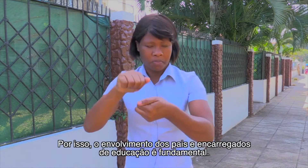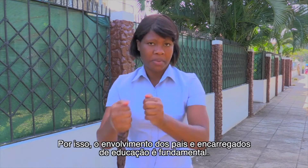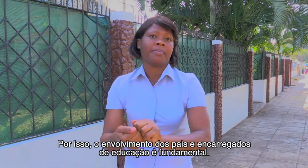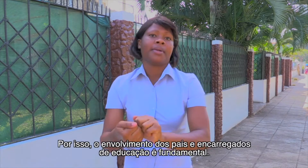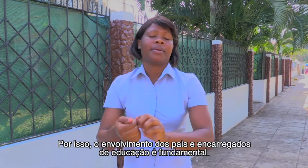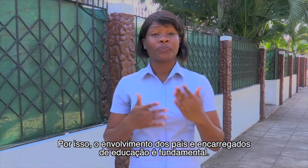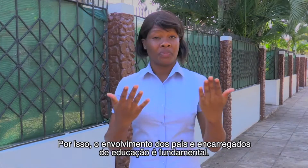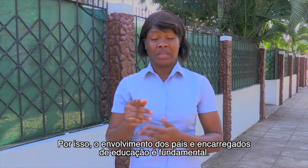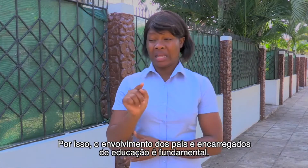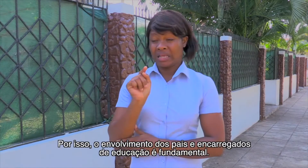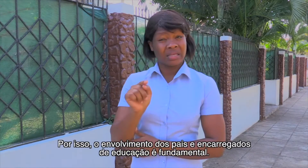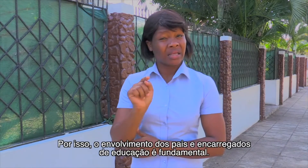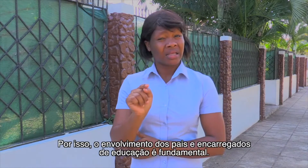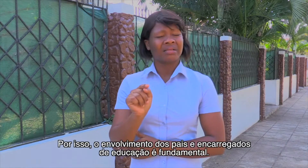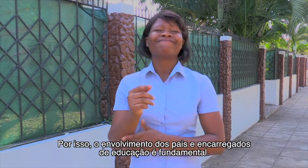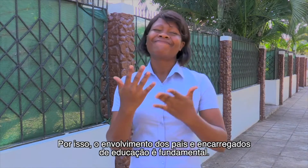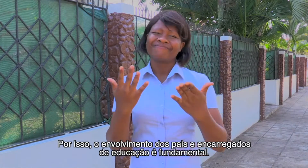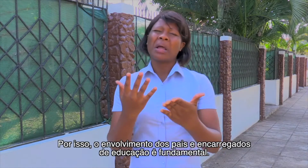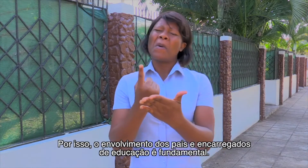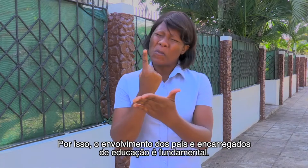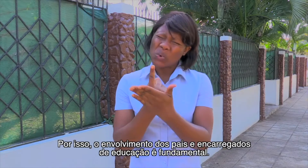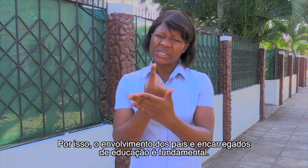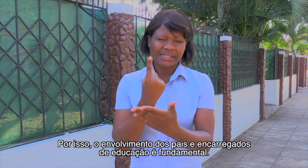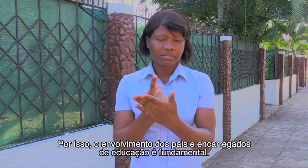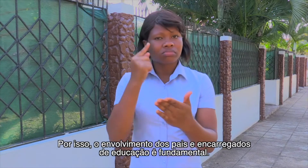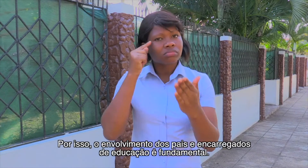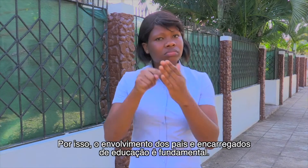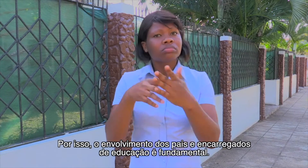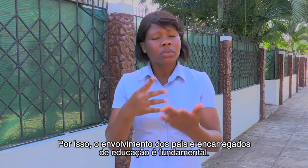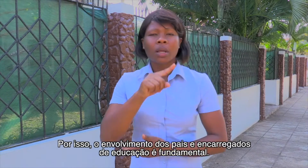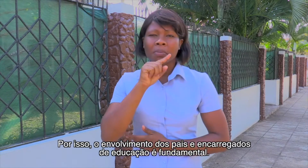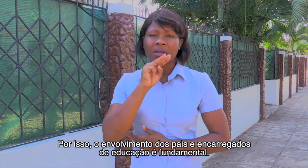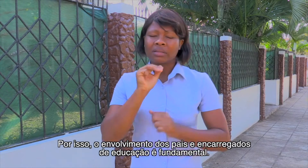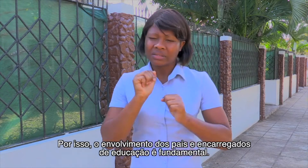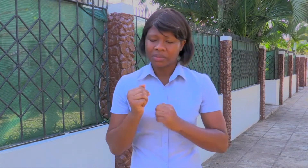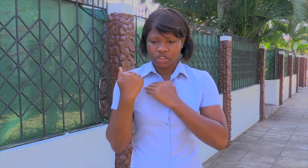o envolvimento dos pais e encarregados de educação é fundamental.